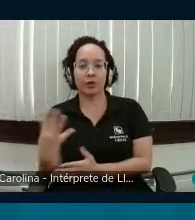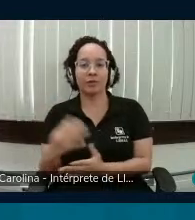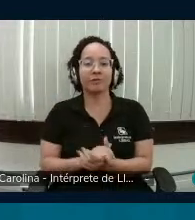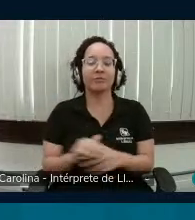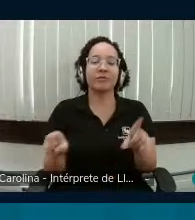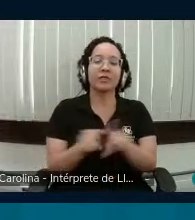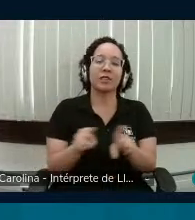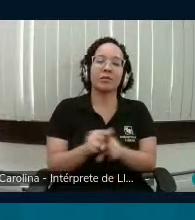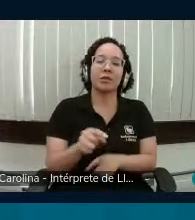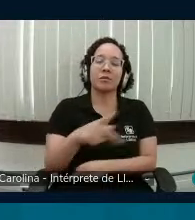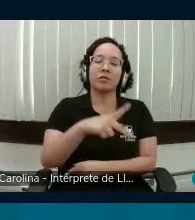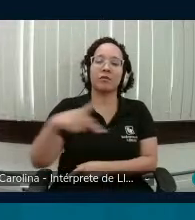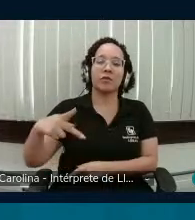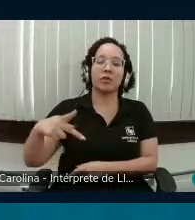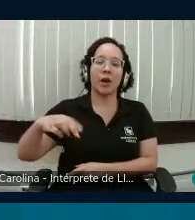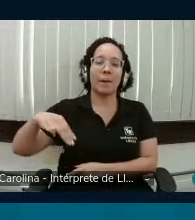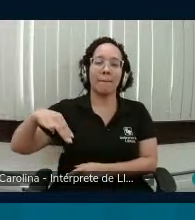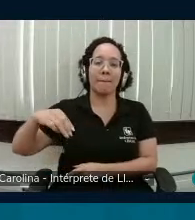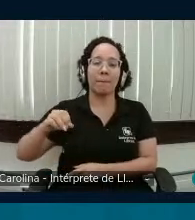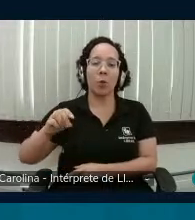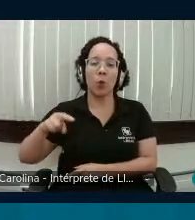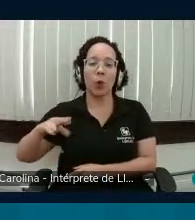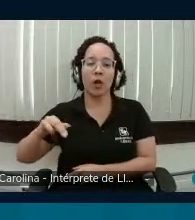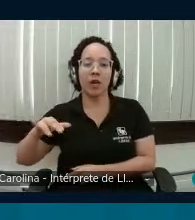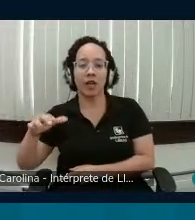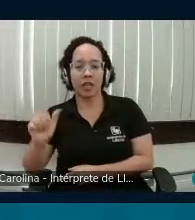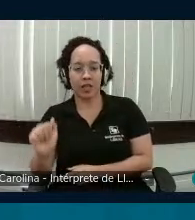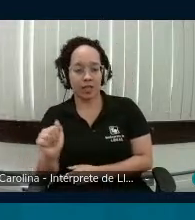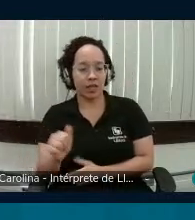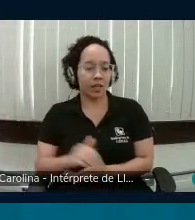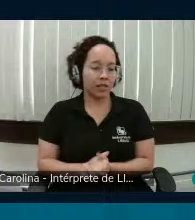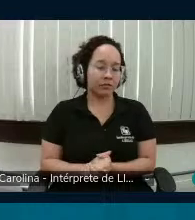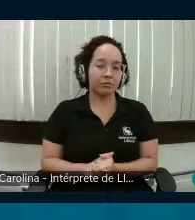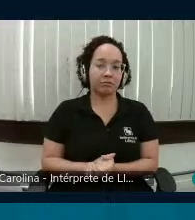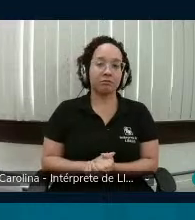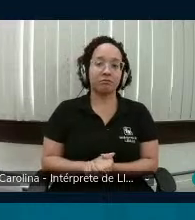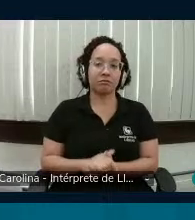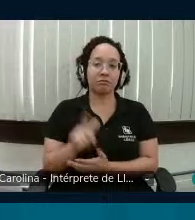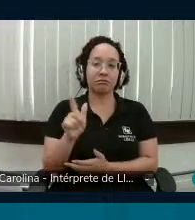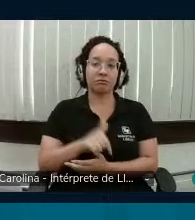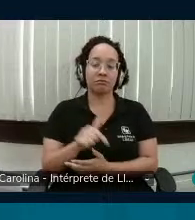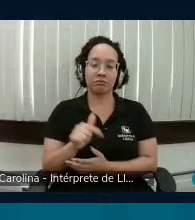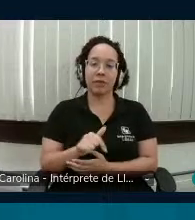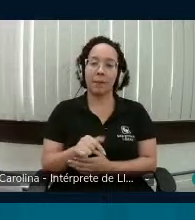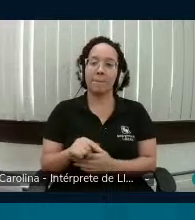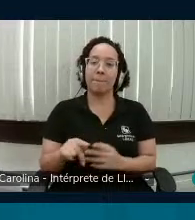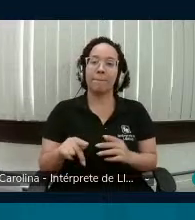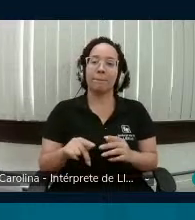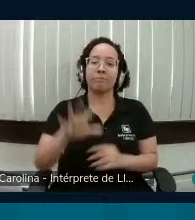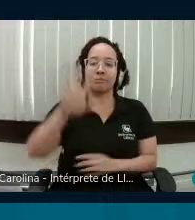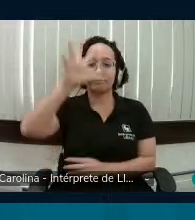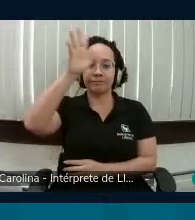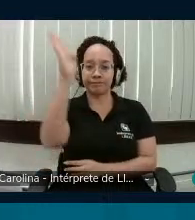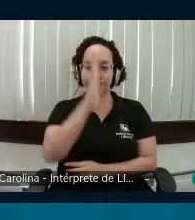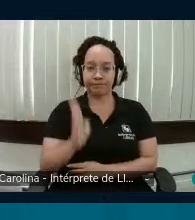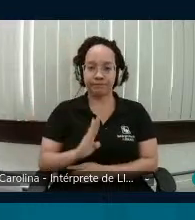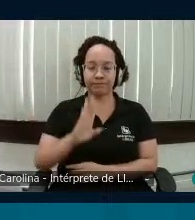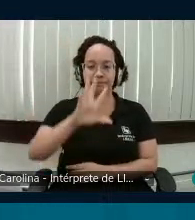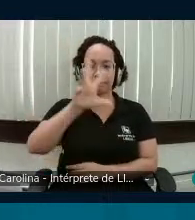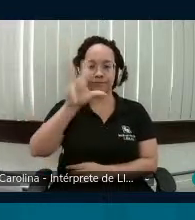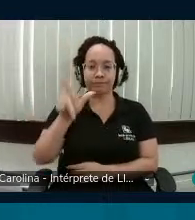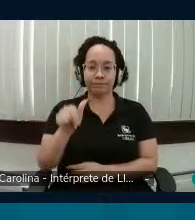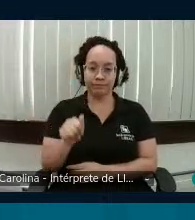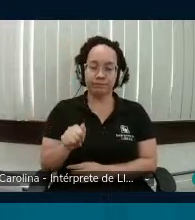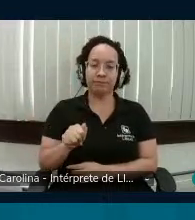a professora doutora Mônica Ribeiro da Silva, professora titular do Programa de Pós-Graduação em Educação da Universidade Federal